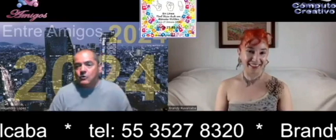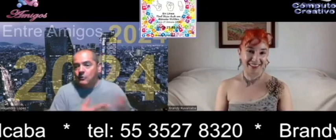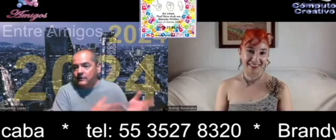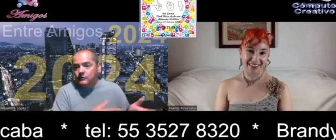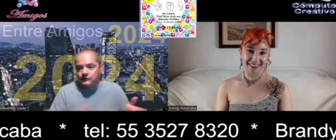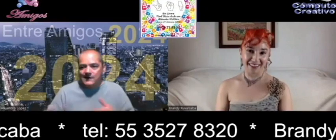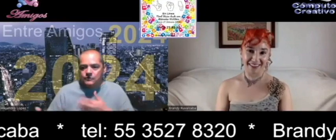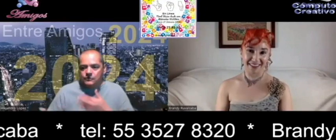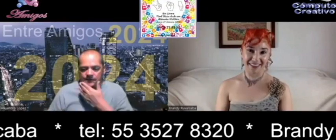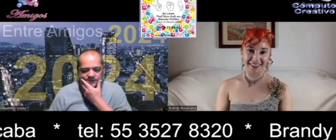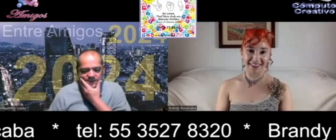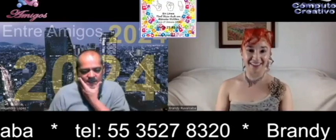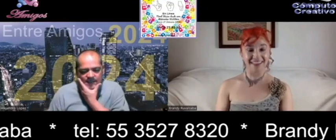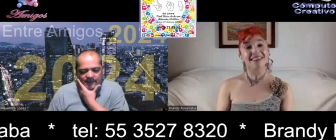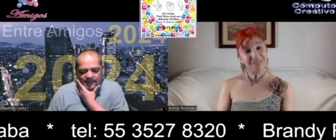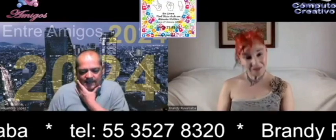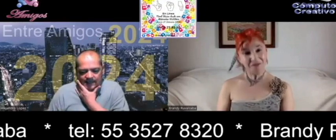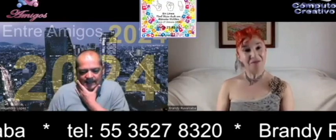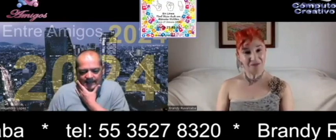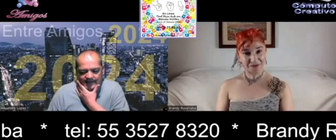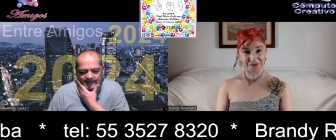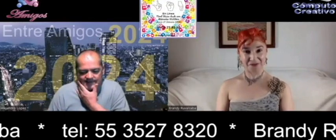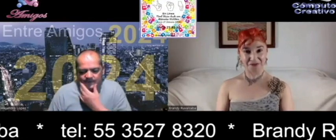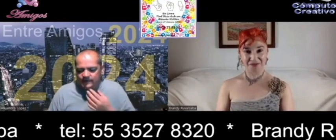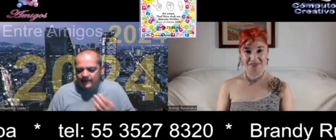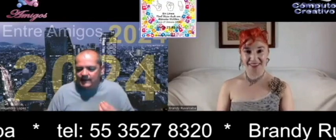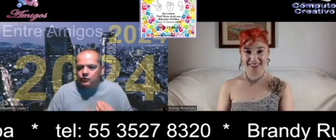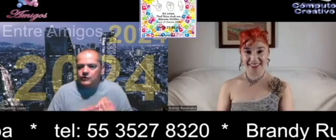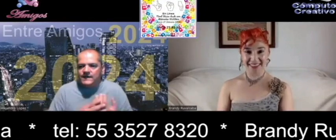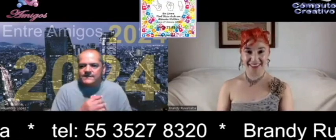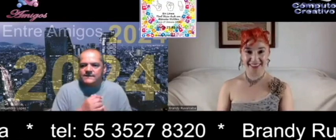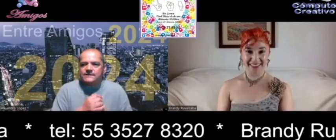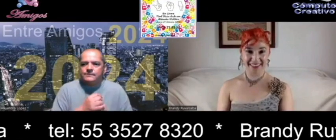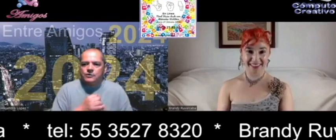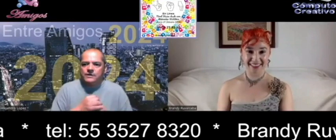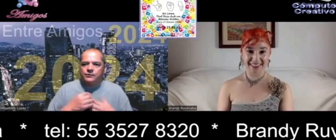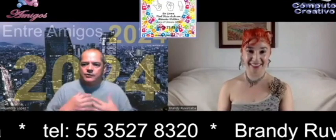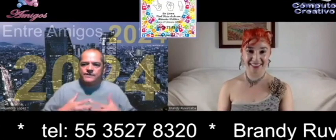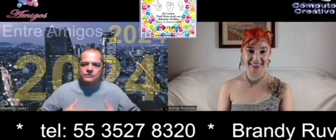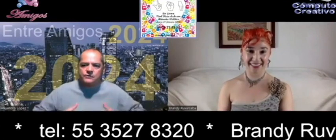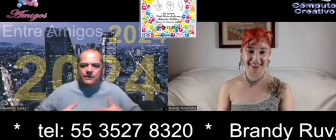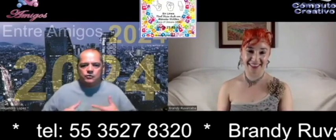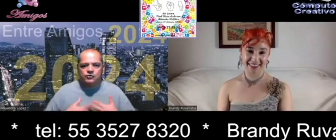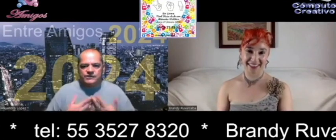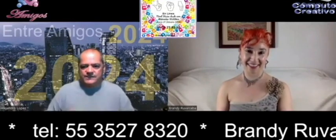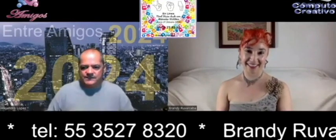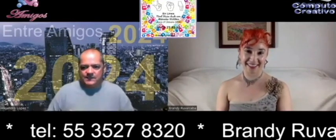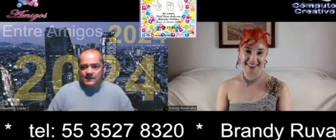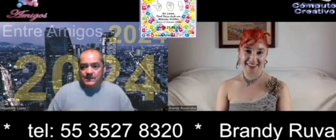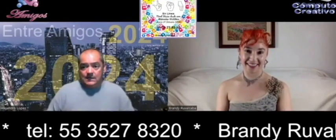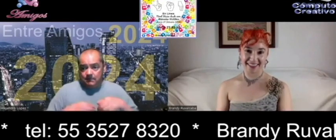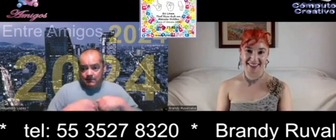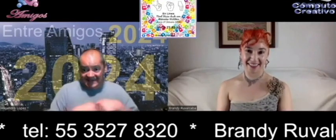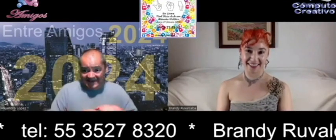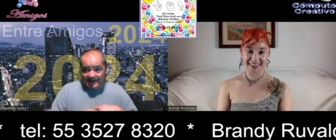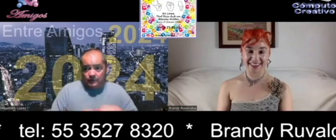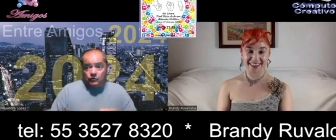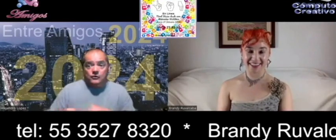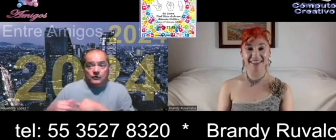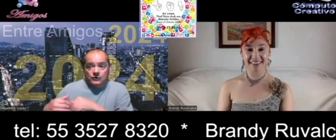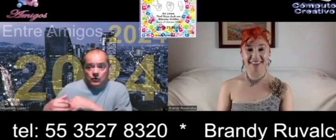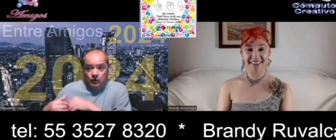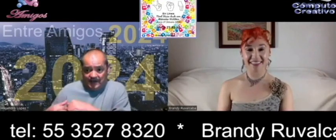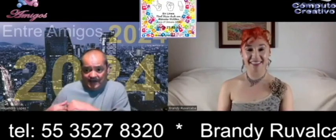mejor cómicos o actores, que les decía, oye, ¿y tú qué haces si, por ejemplo, estás contando un chiste